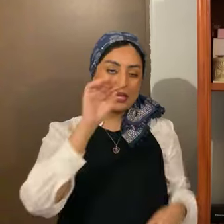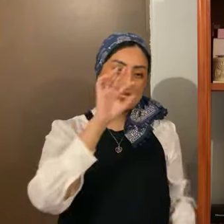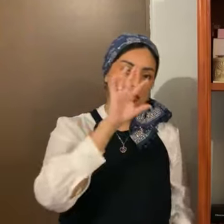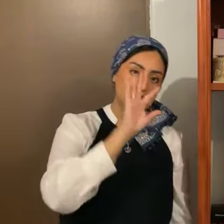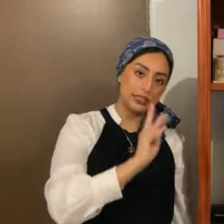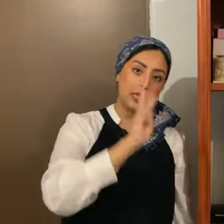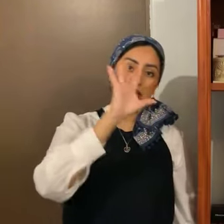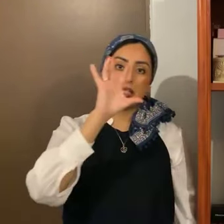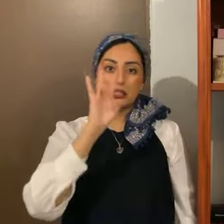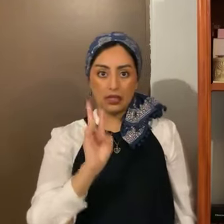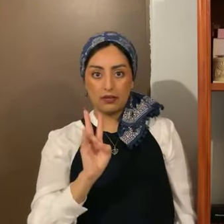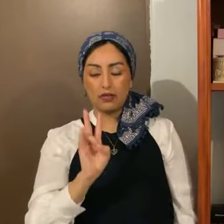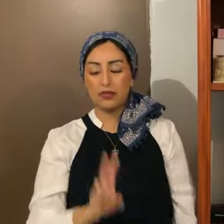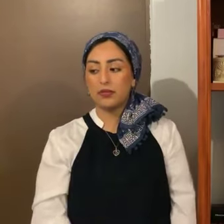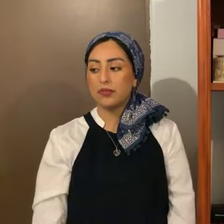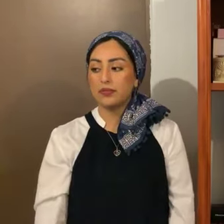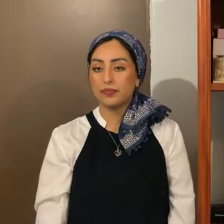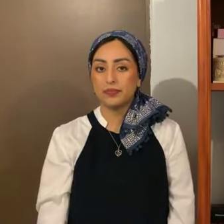7.